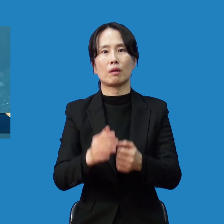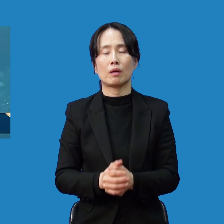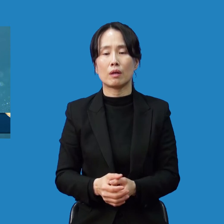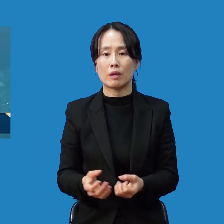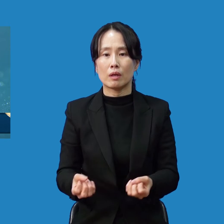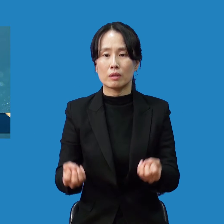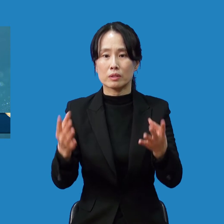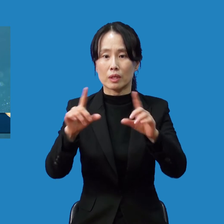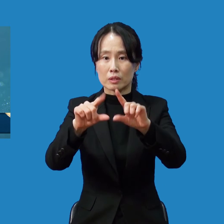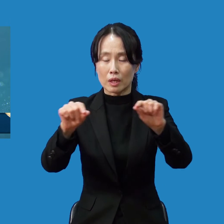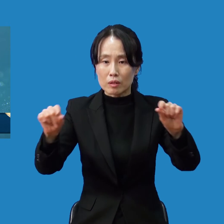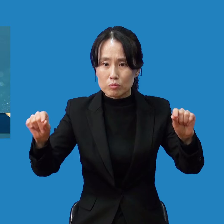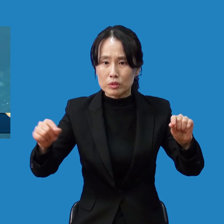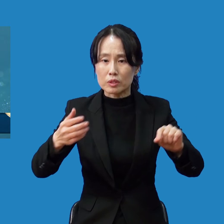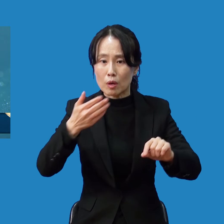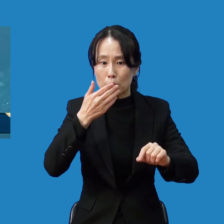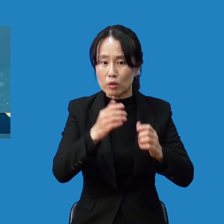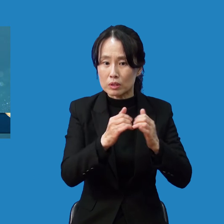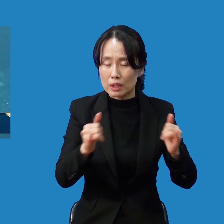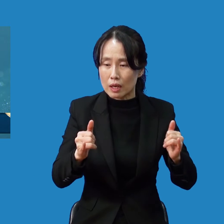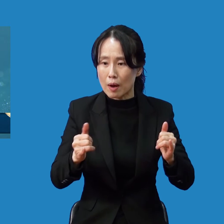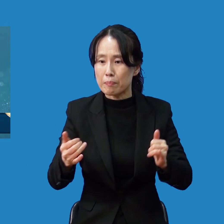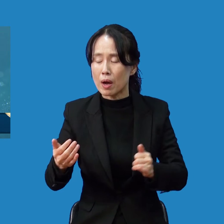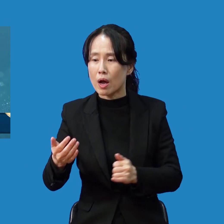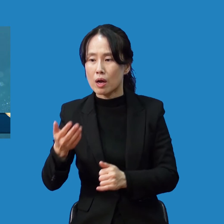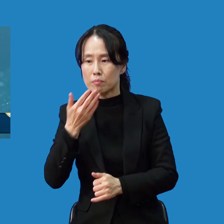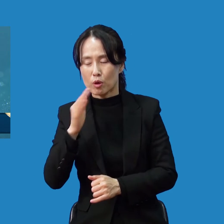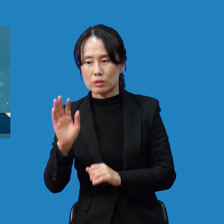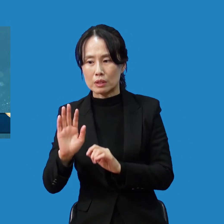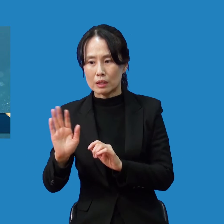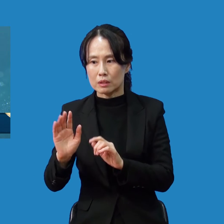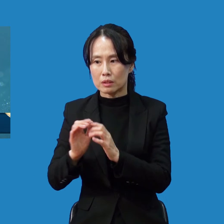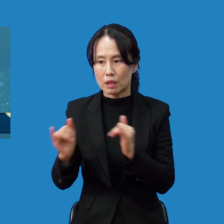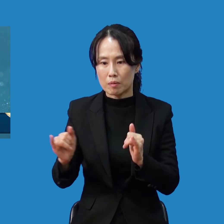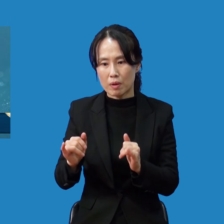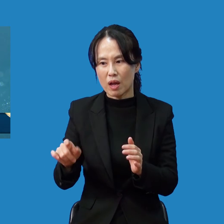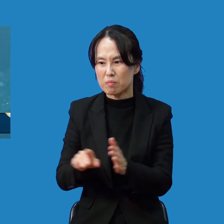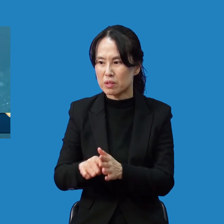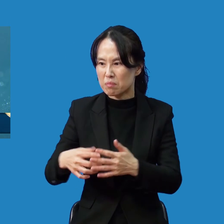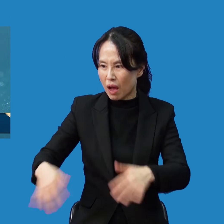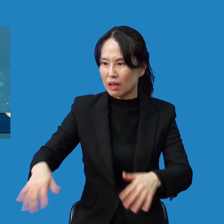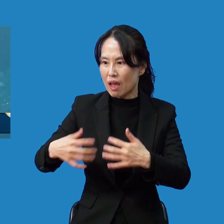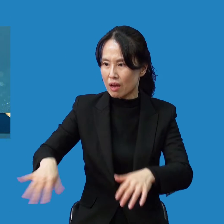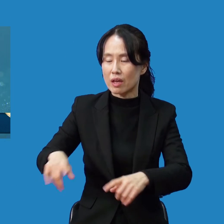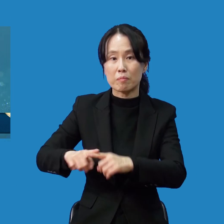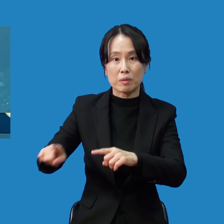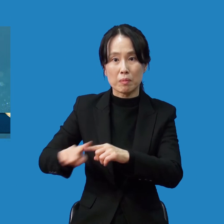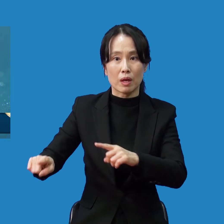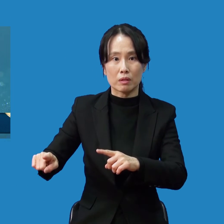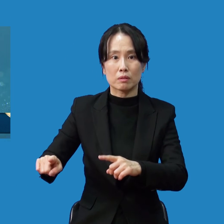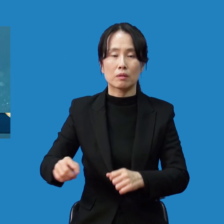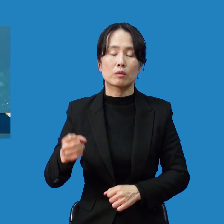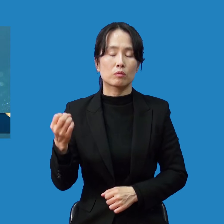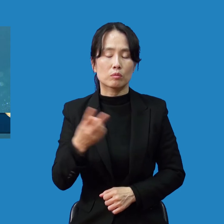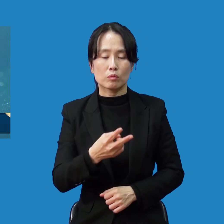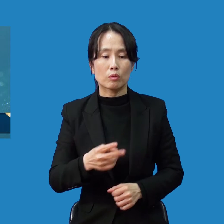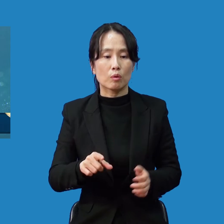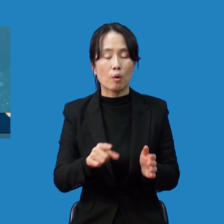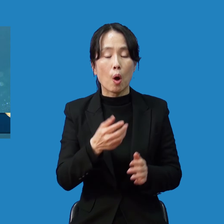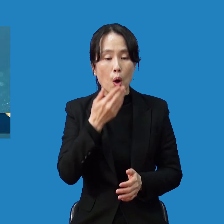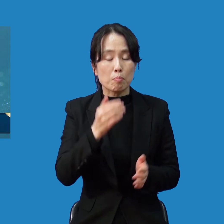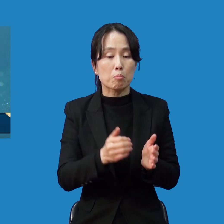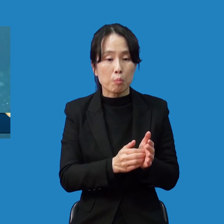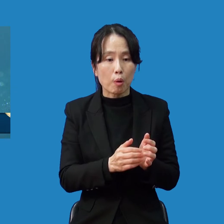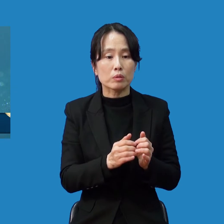먹는 사람은 먹지 않는 사람을 향해서 믿음이 어리다고 비판해서는 안 되고, 먹지 않는 사람은 먹는